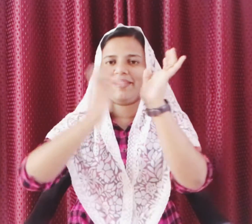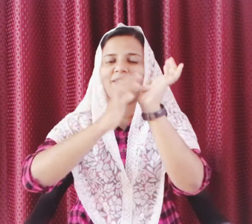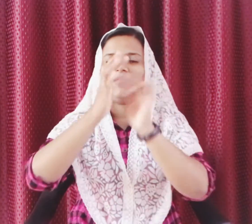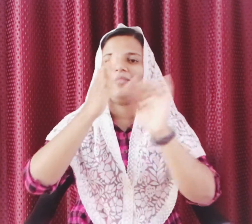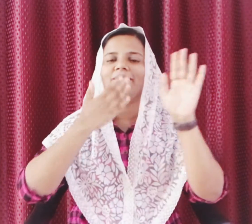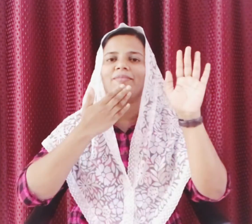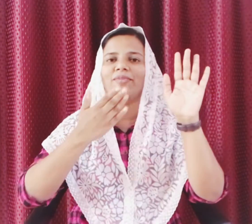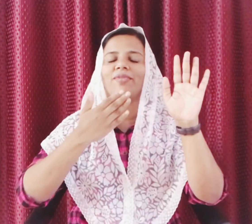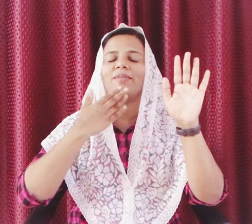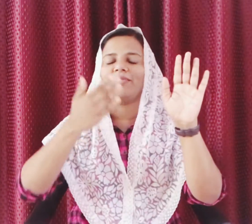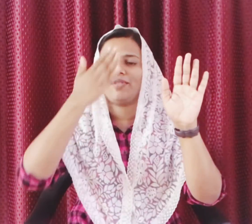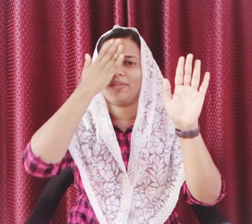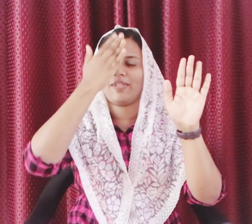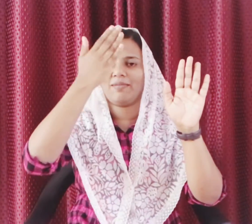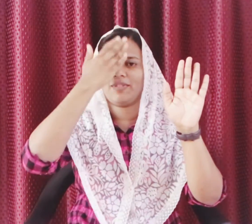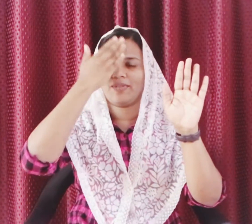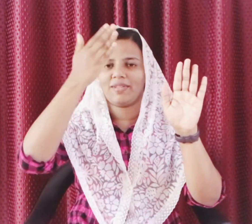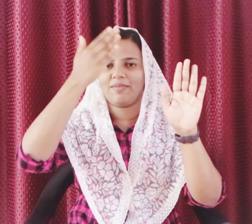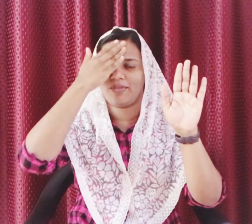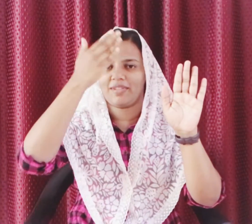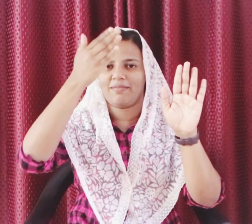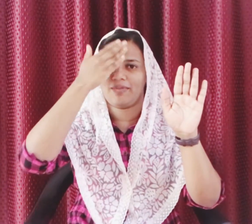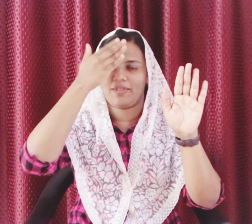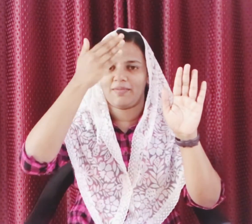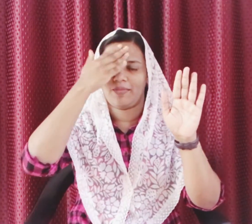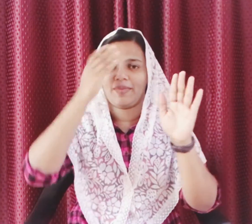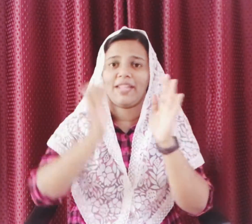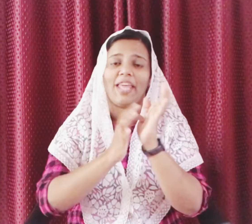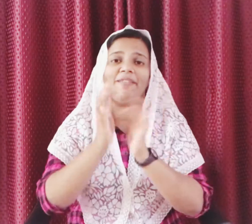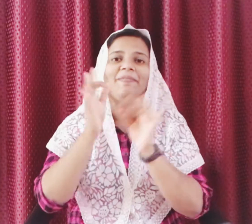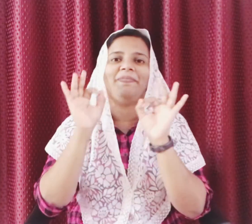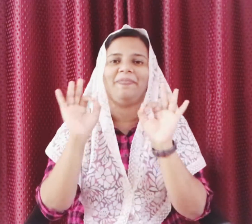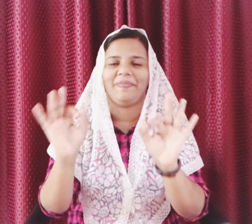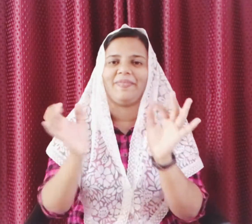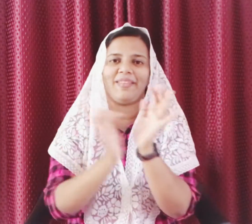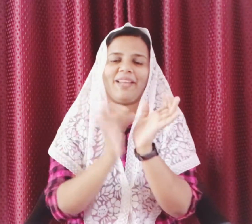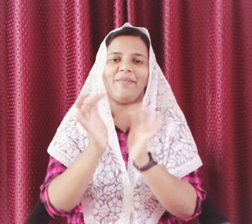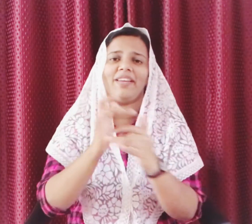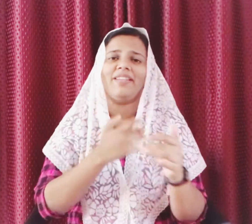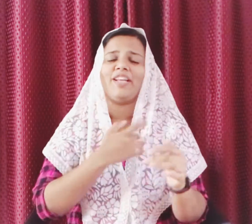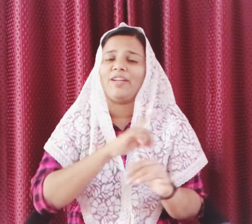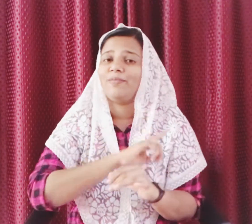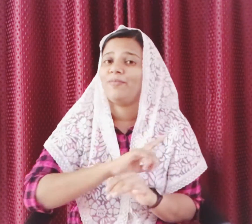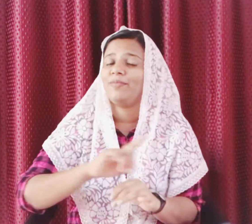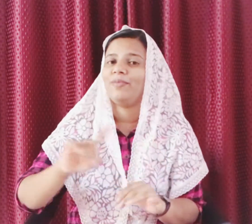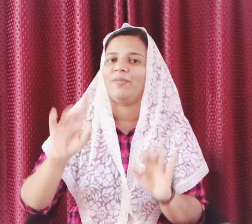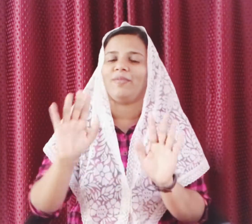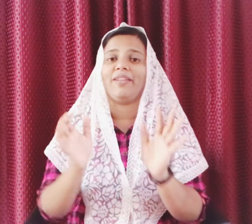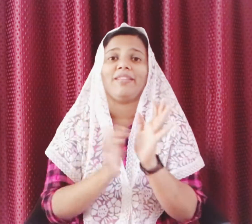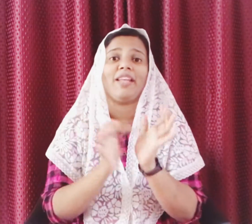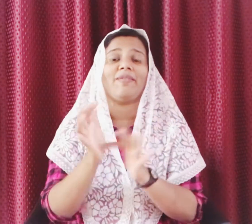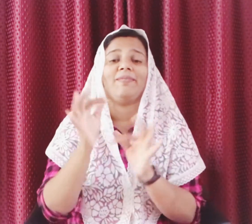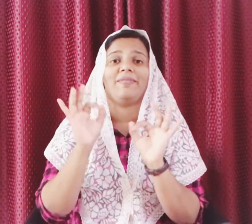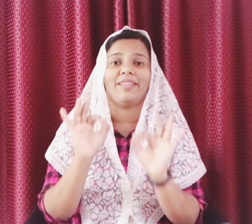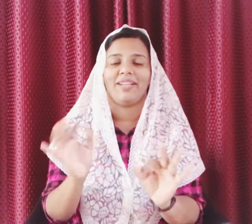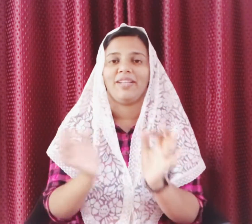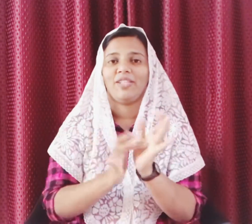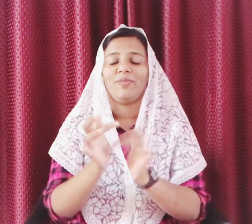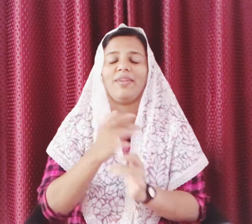സ്തോത്രം പറഞ്ഞാട്ടെ. സ്തോത്രം, സ്തോത്രം, സ്തോത്രം, സ്തോത്രം, സ്തോത്രം, സ്തോത്രം. യഹോവ നല്ലവനല്ലോ, അവൻ്റെ ദയ എന്നേക്കുമുള്ളത്. യഹോവ നല്ലവനല്ലോ, അവൻ്റെ